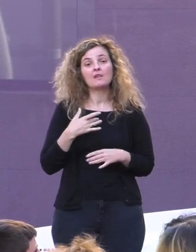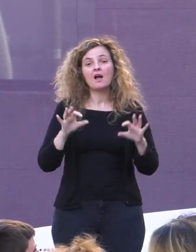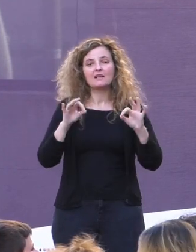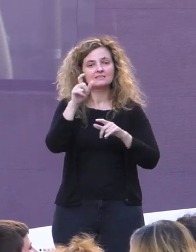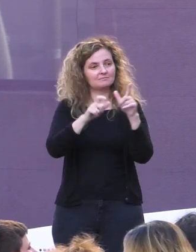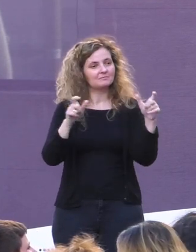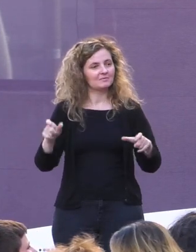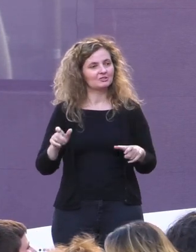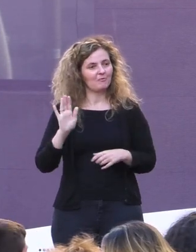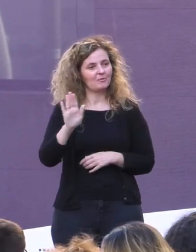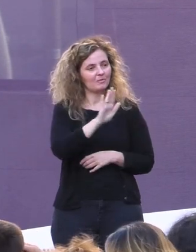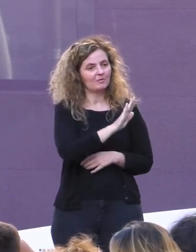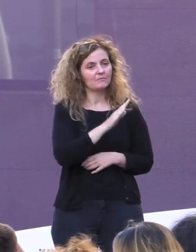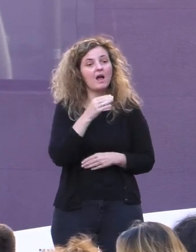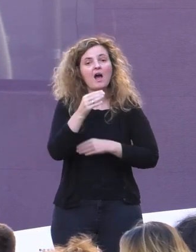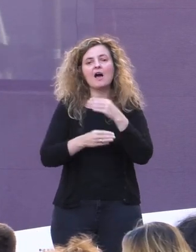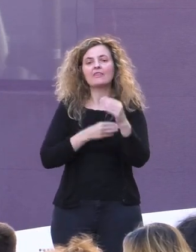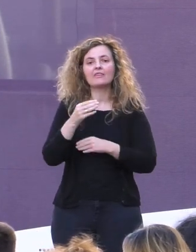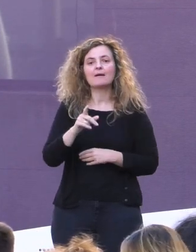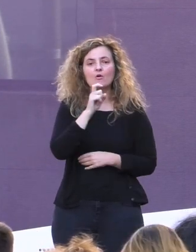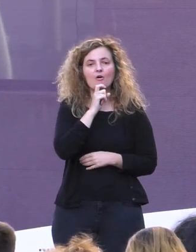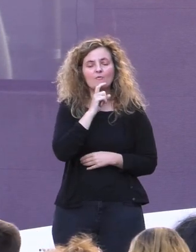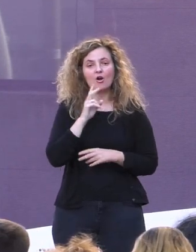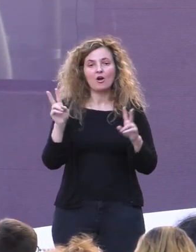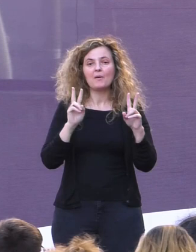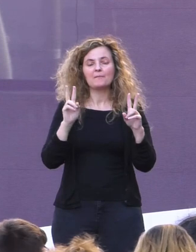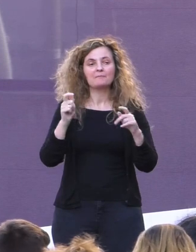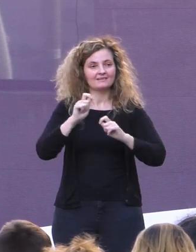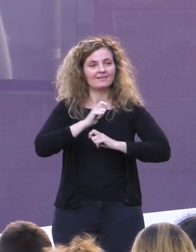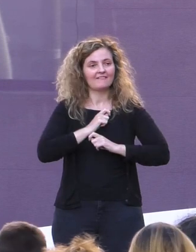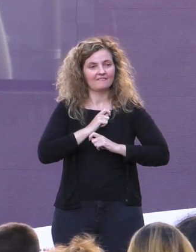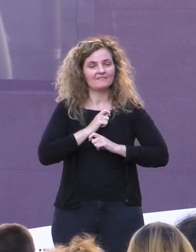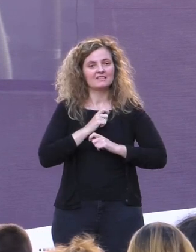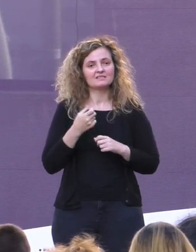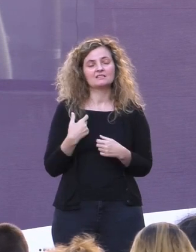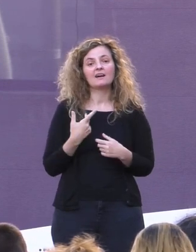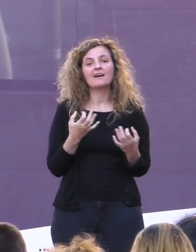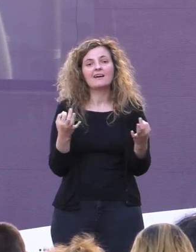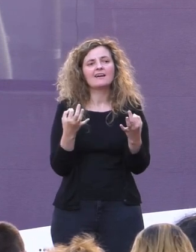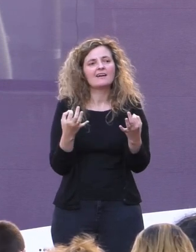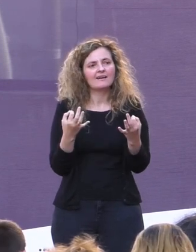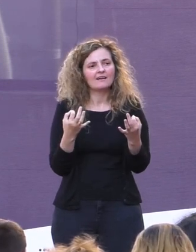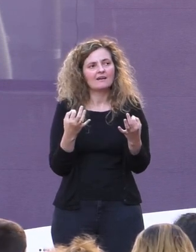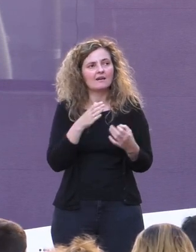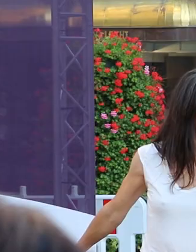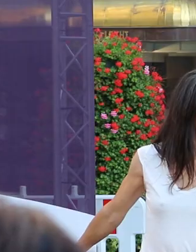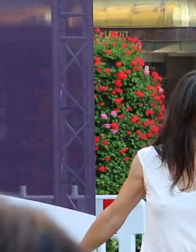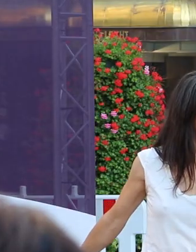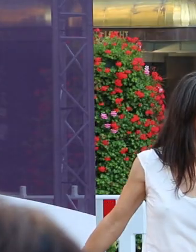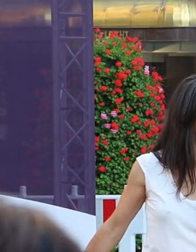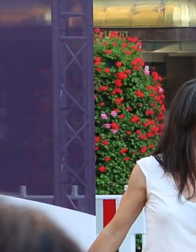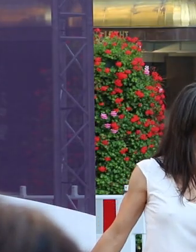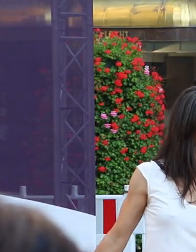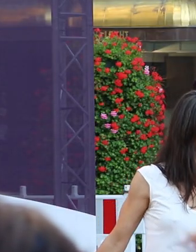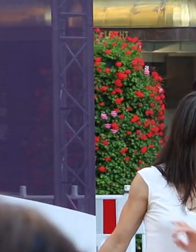das persoas, e o facemos coa vitamina da vida. Que sería de nós? Que sería dos seres humanos sin música?